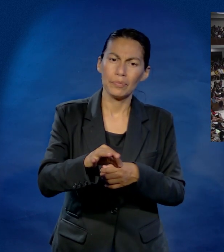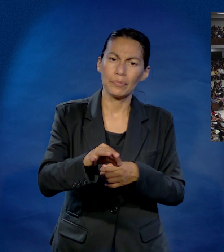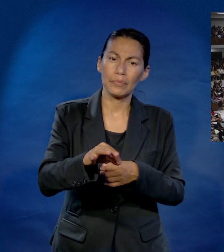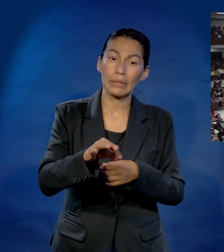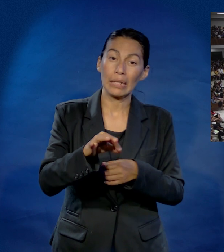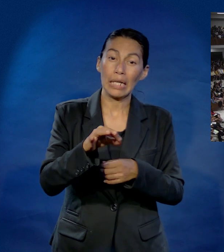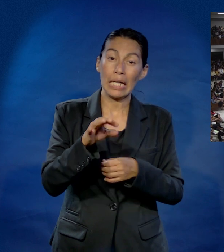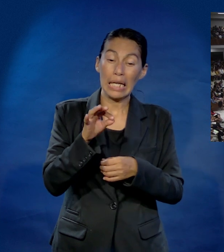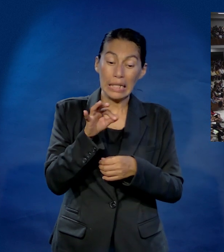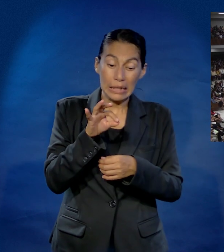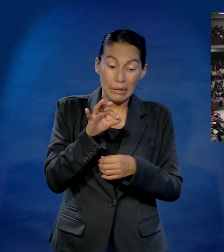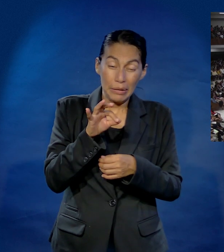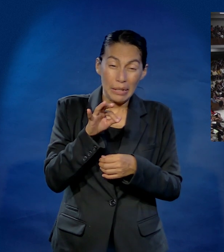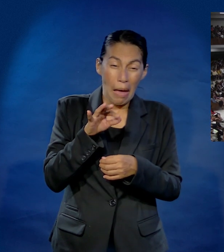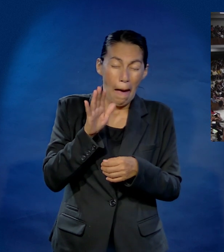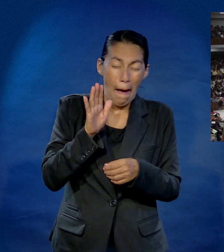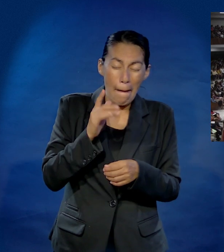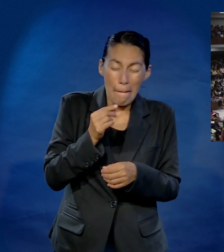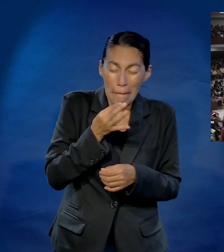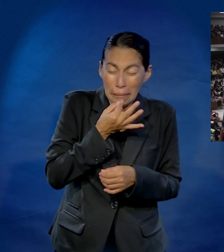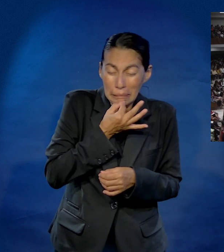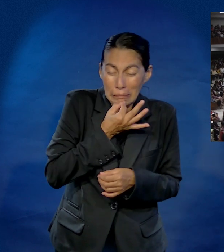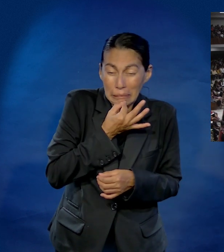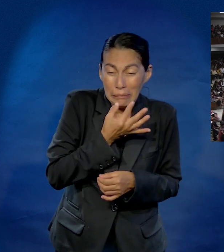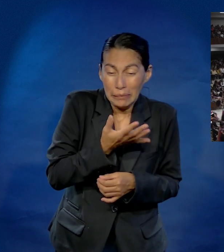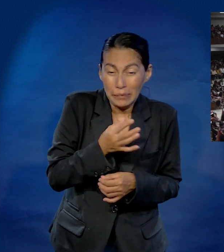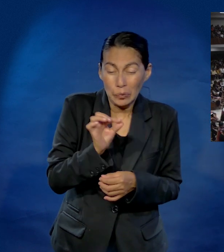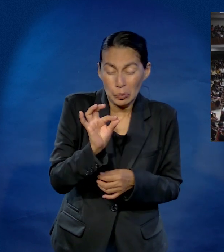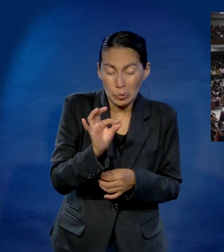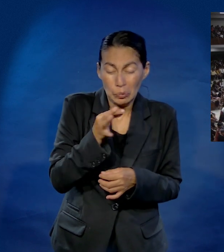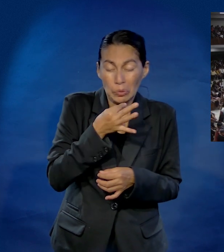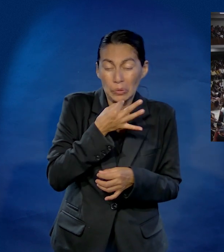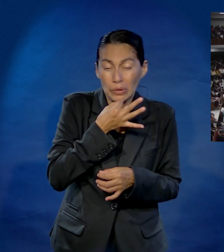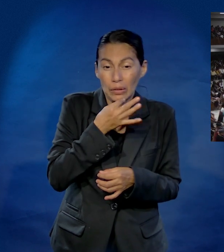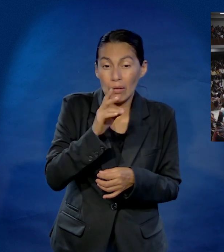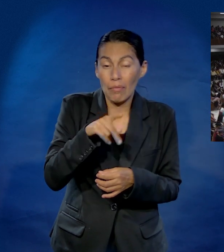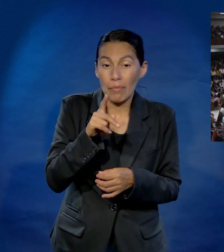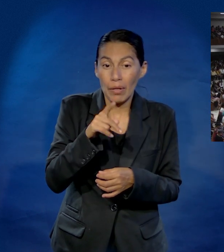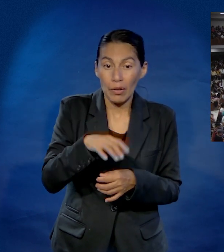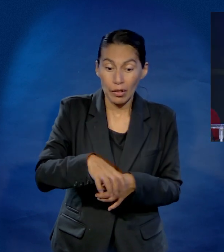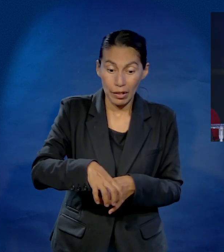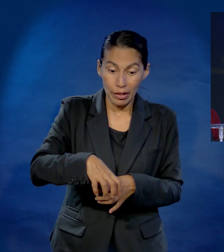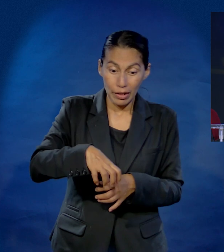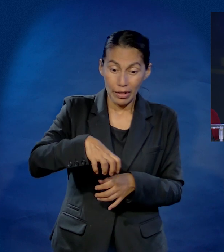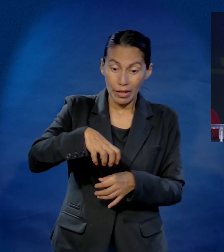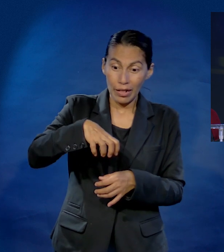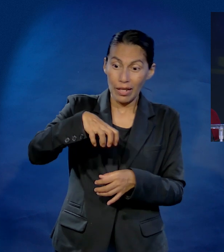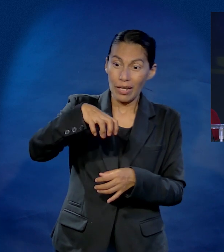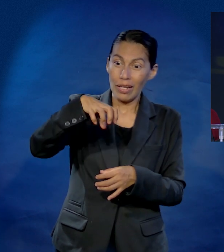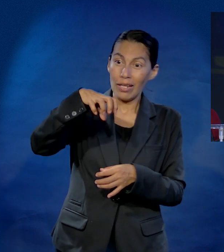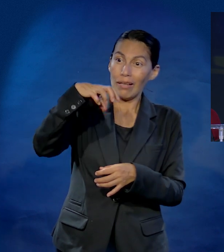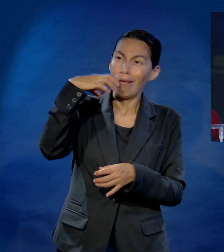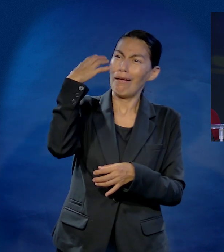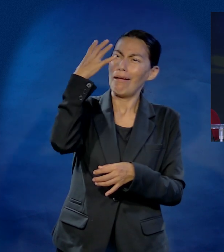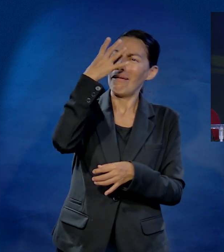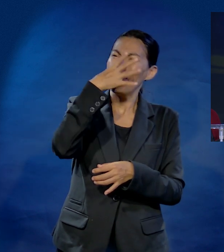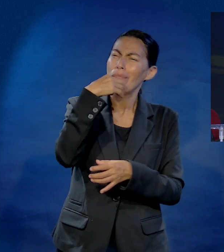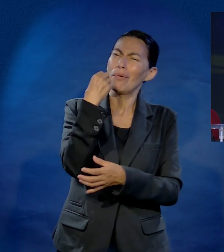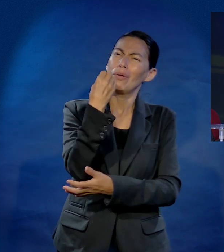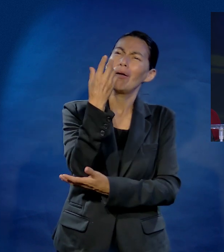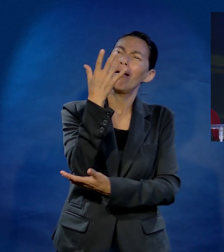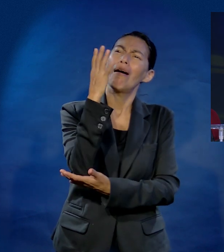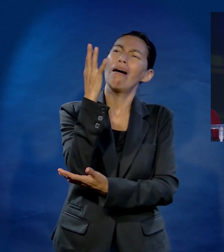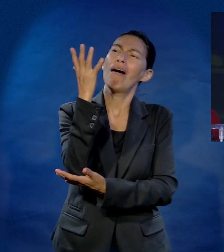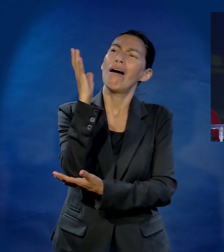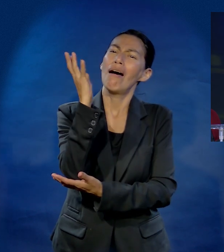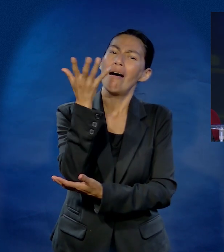pregunta. Es semejante a un grano de mostaza que un hombre tomó y sembró en su campo, el cual a la verdad